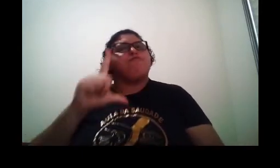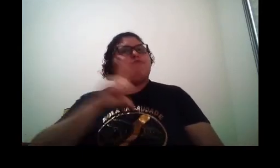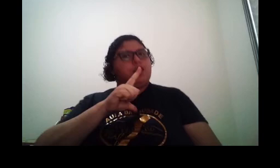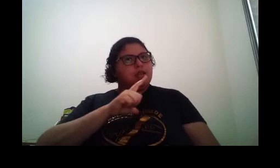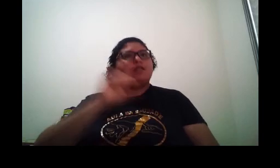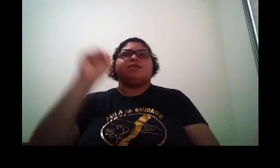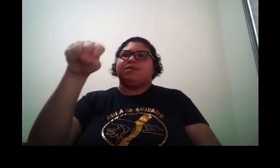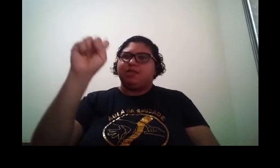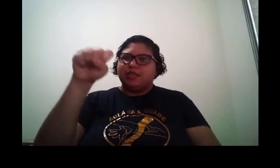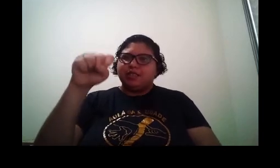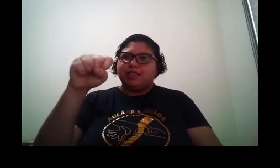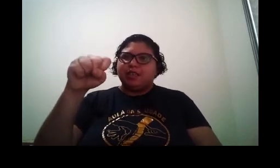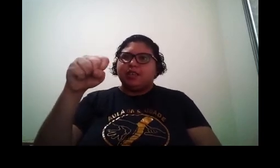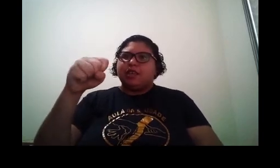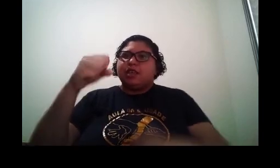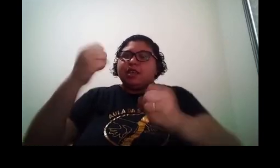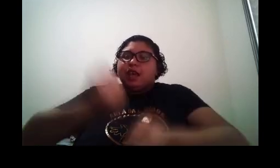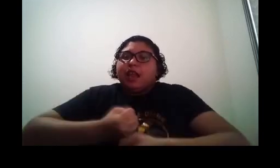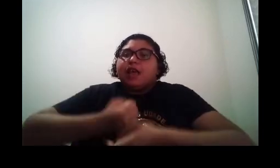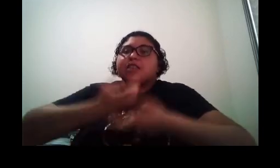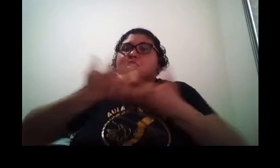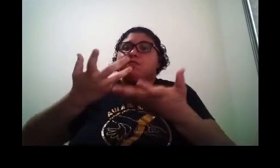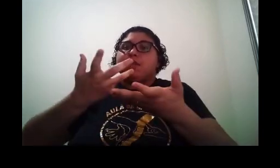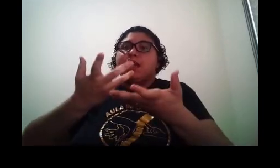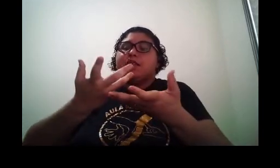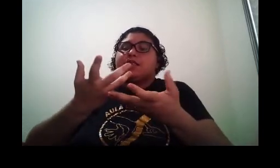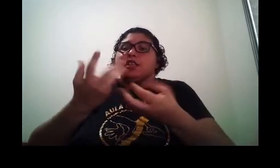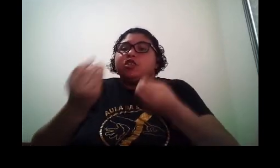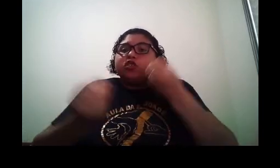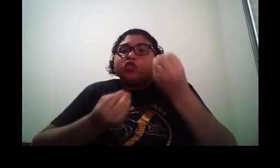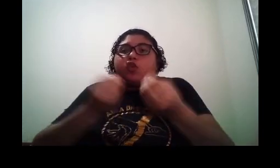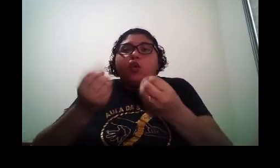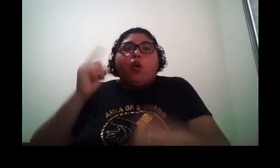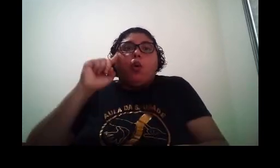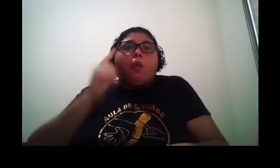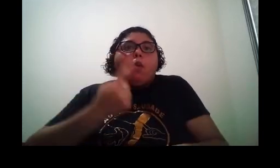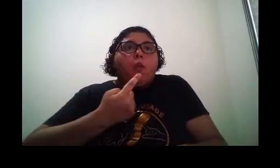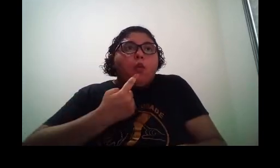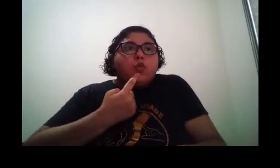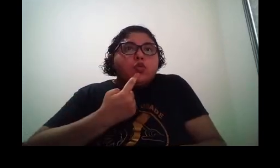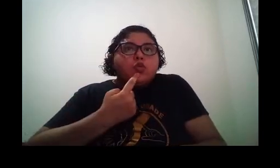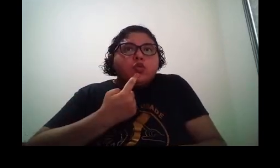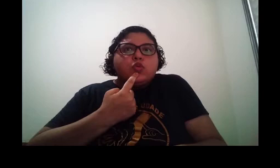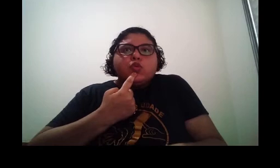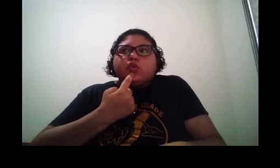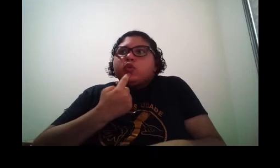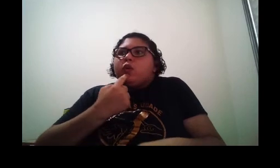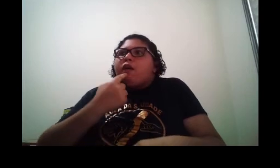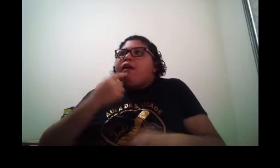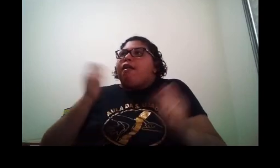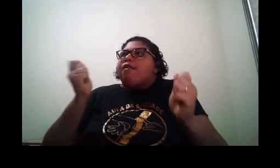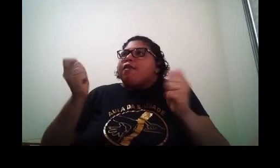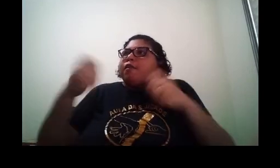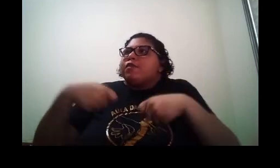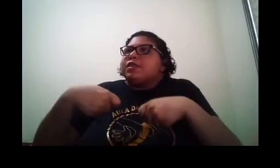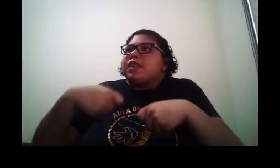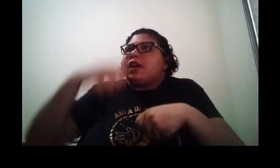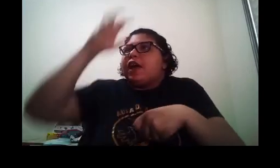cultura surda. O que seria essa cultura surda? É justamente o fato de como o indivíduo surdo ele consegue